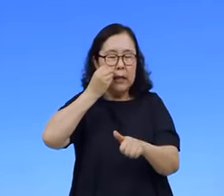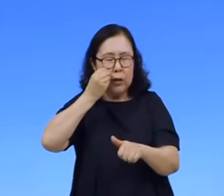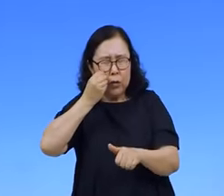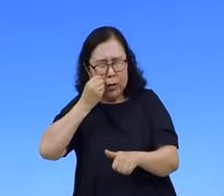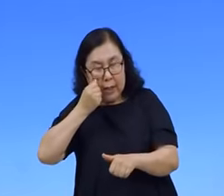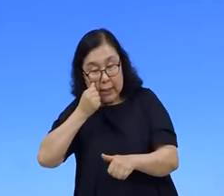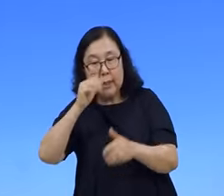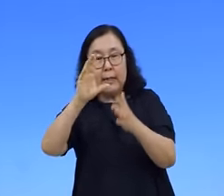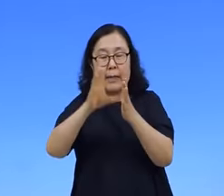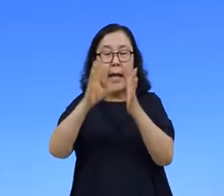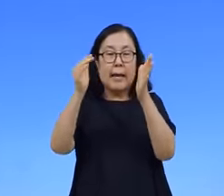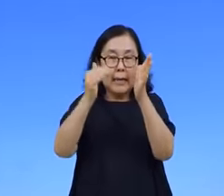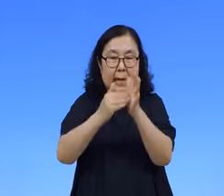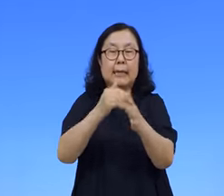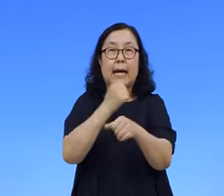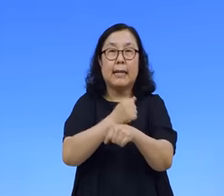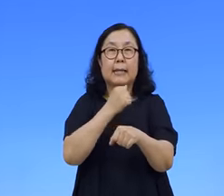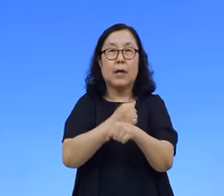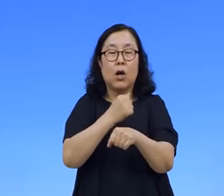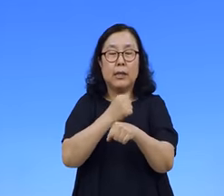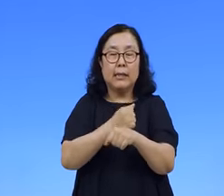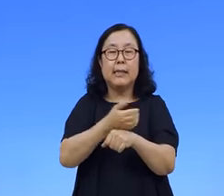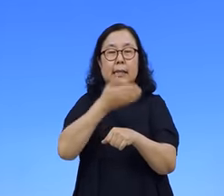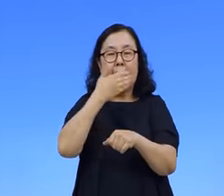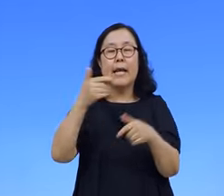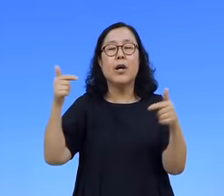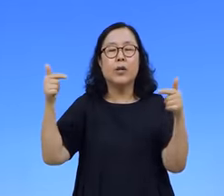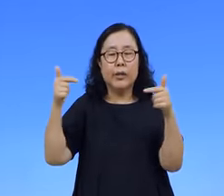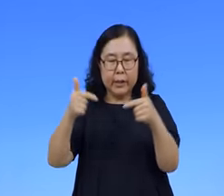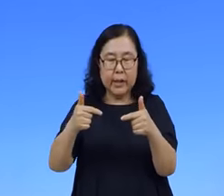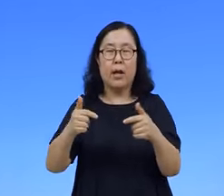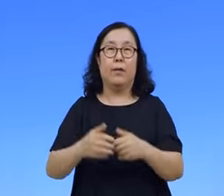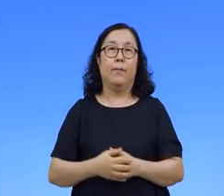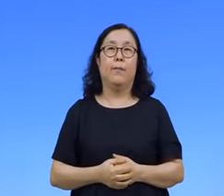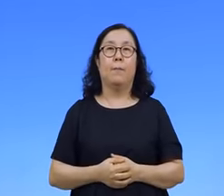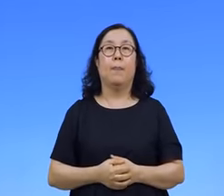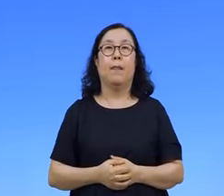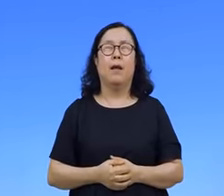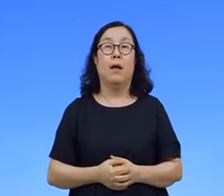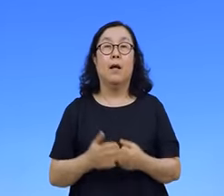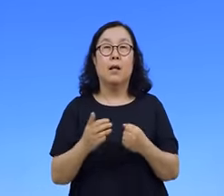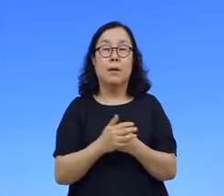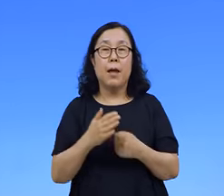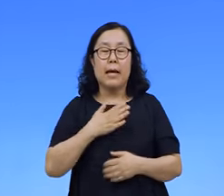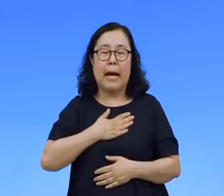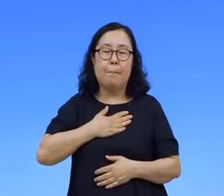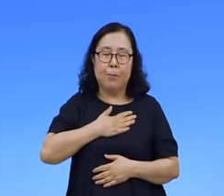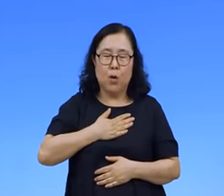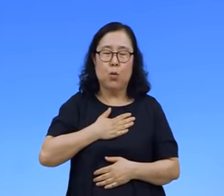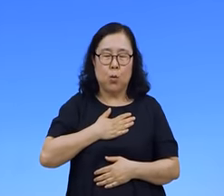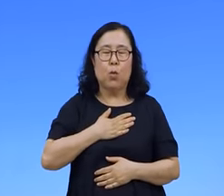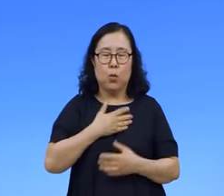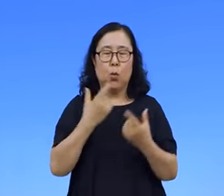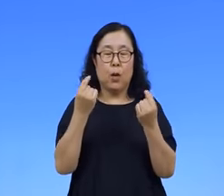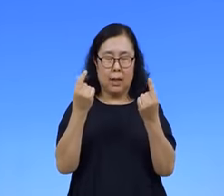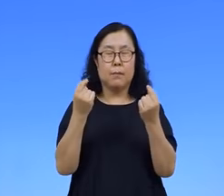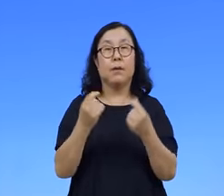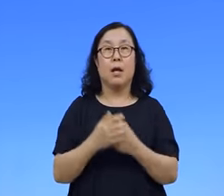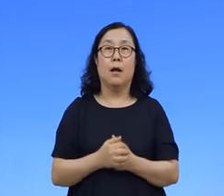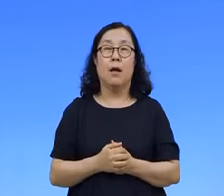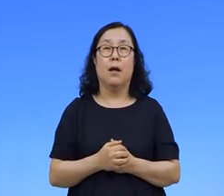겁니다. 그까지 못 가니까 다 요요 현상이 일어나는 거 아닙니까? 그러면서 이제 감정의 문제도 똑같다는